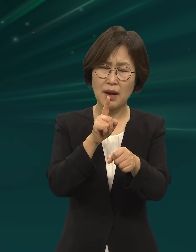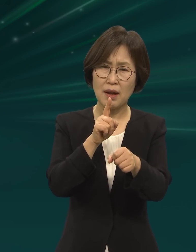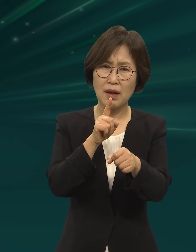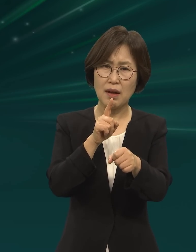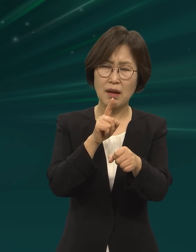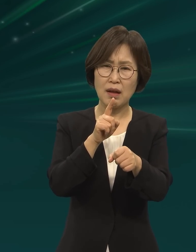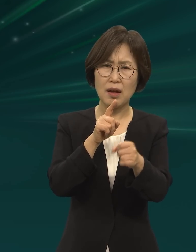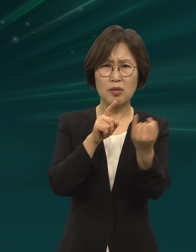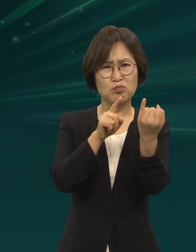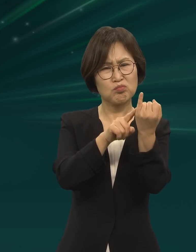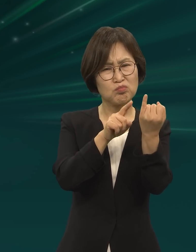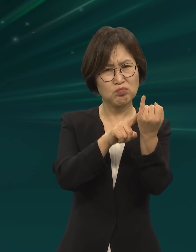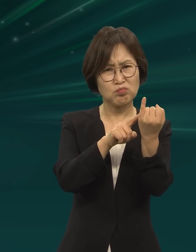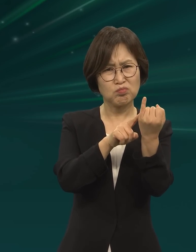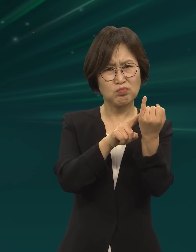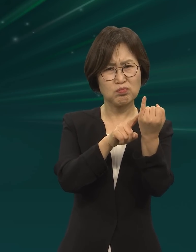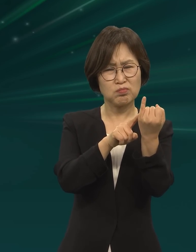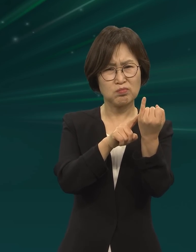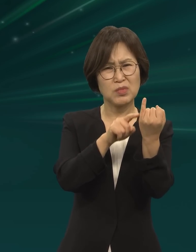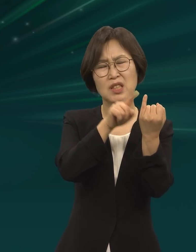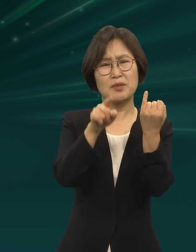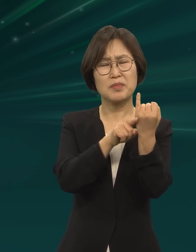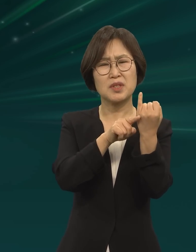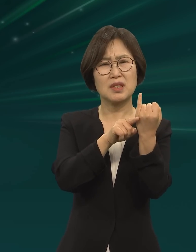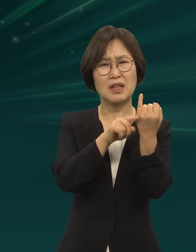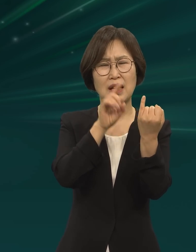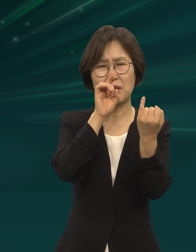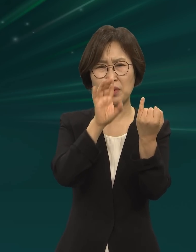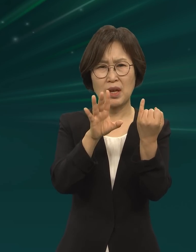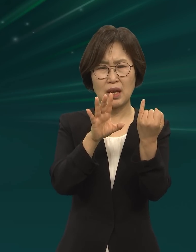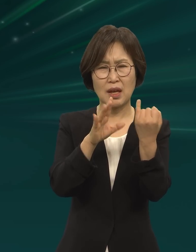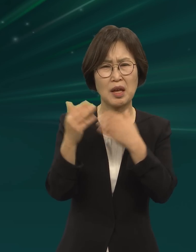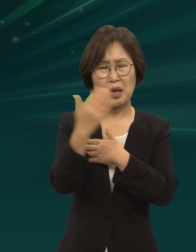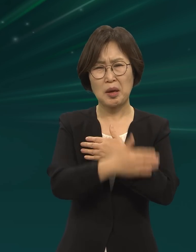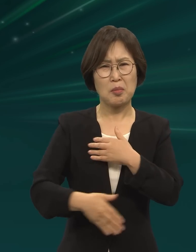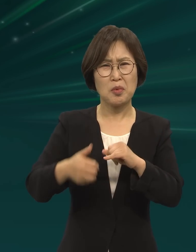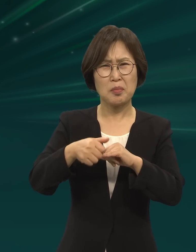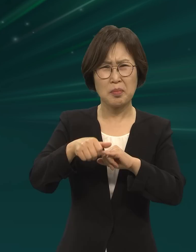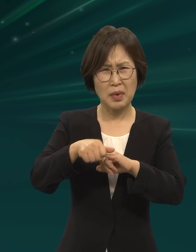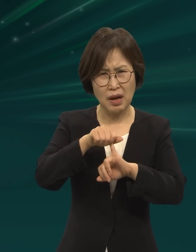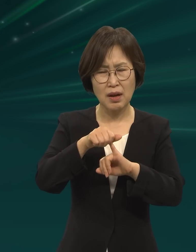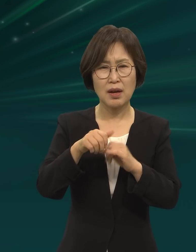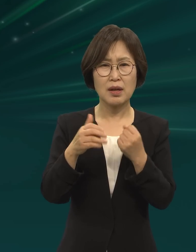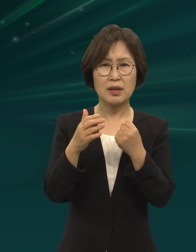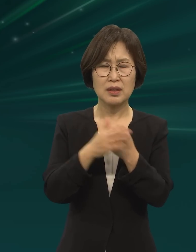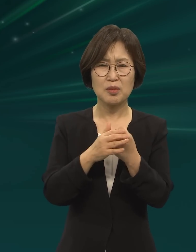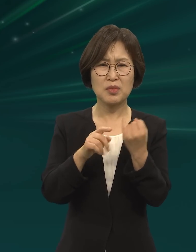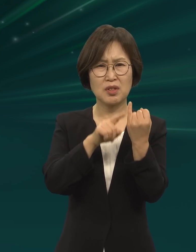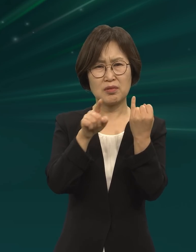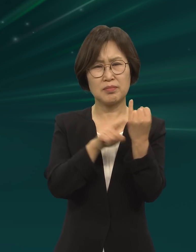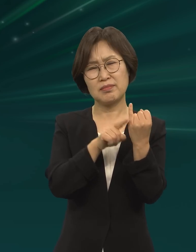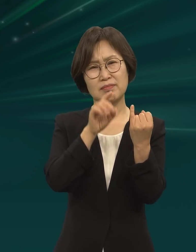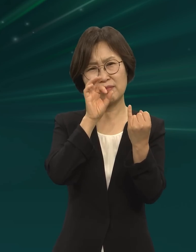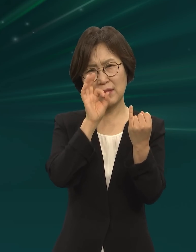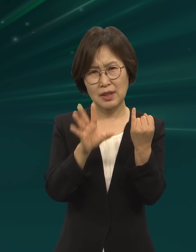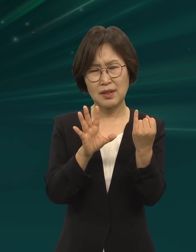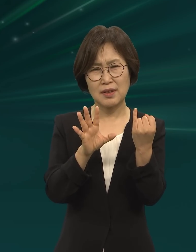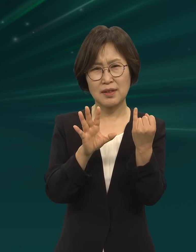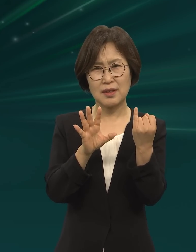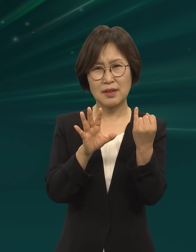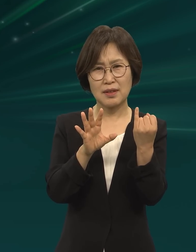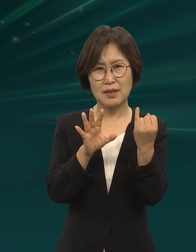너가 임신될 수 없다. 너 임신 장애에 뭐 문제가 있는데 뭔가 없다고 해서 이게 임신될 수 없다.